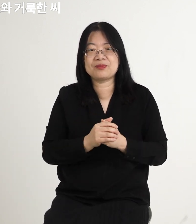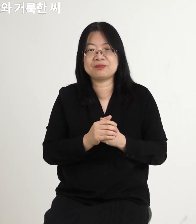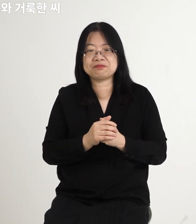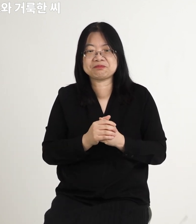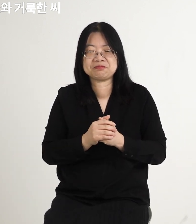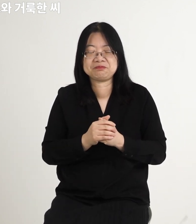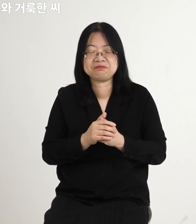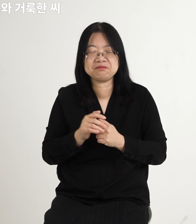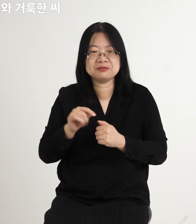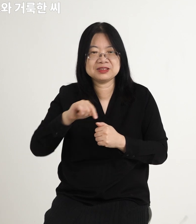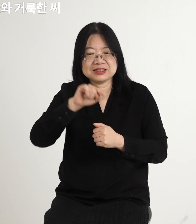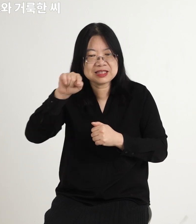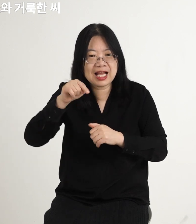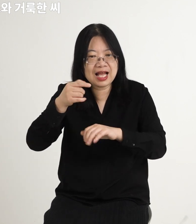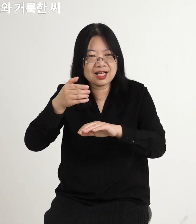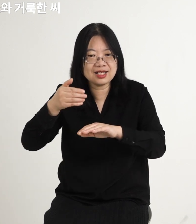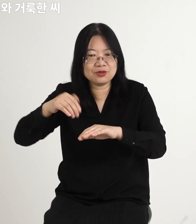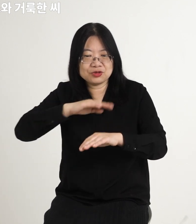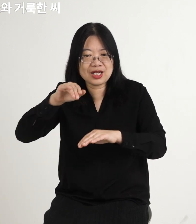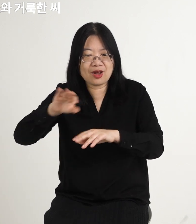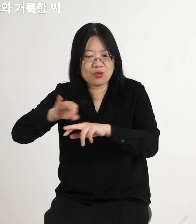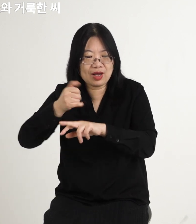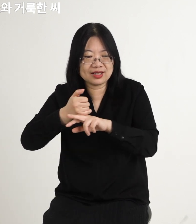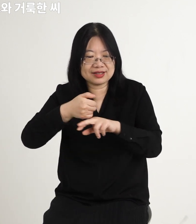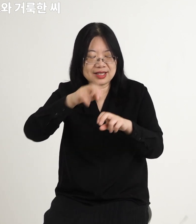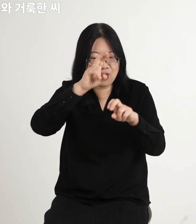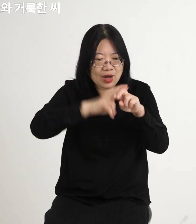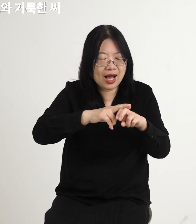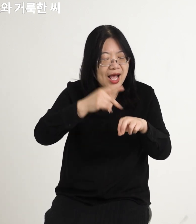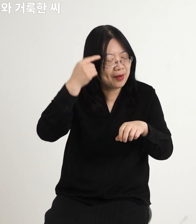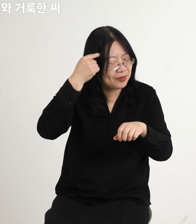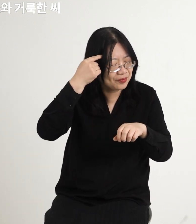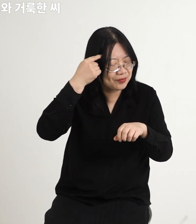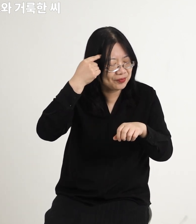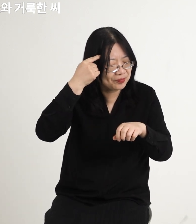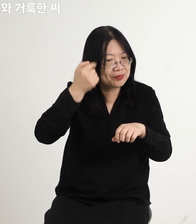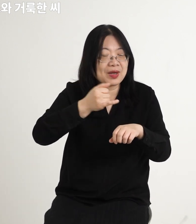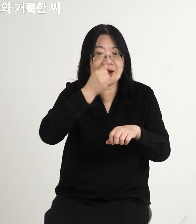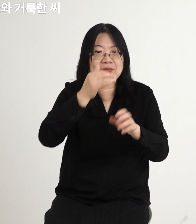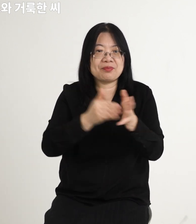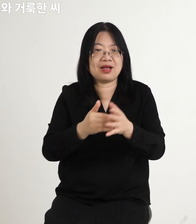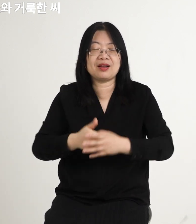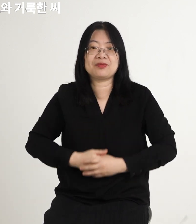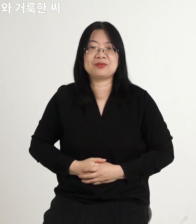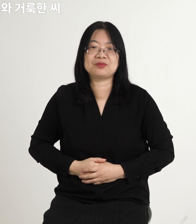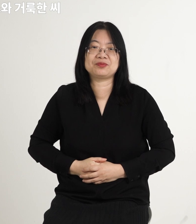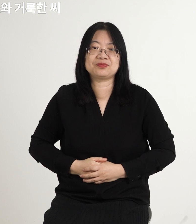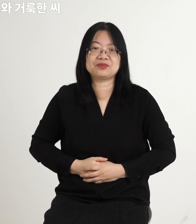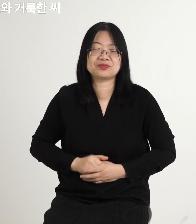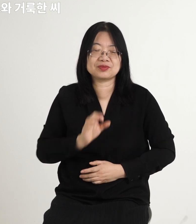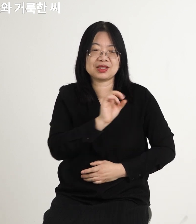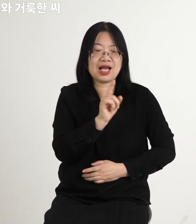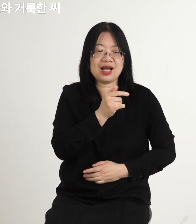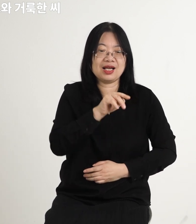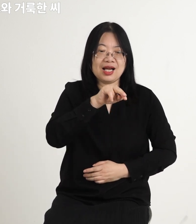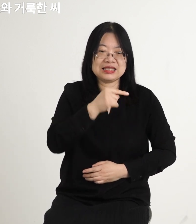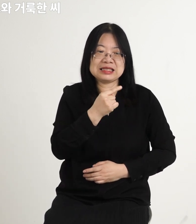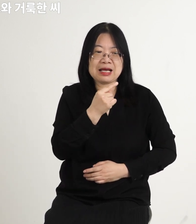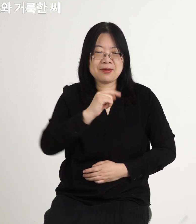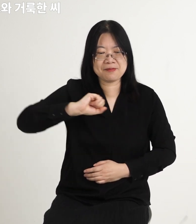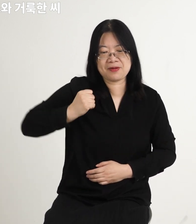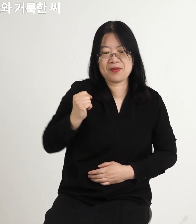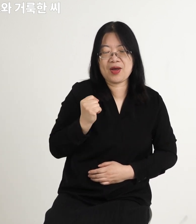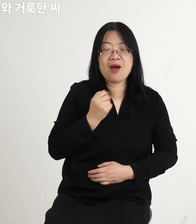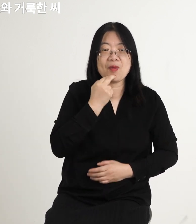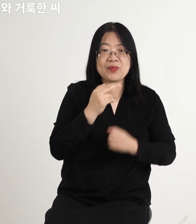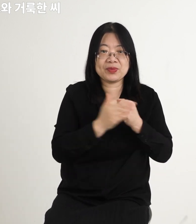왕으로 삼자 하였으나 이것이 동맹군들의 의도였습니다. 그 아스가 호락호락하지 않으니까